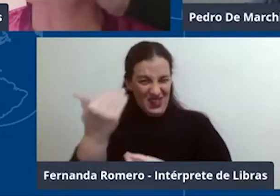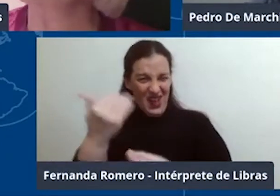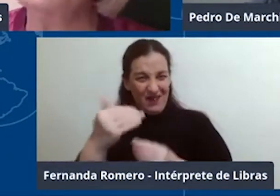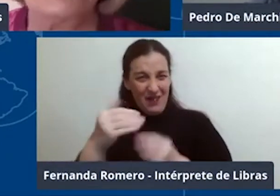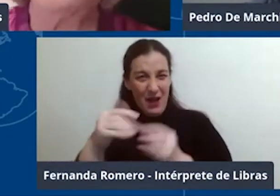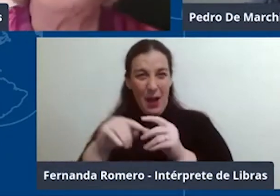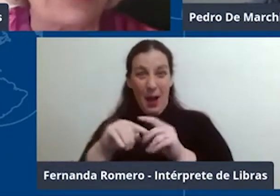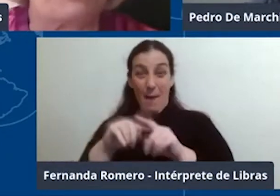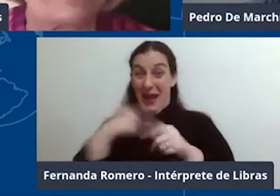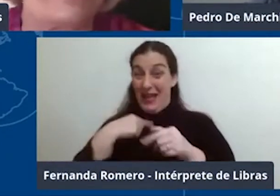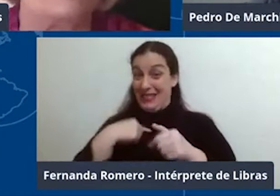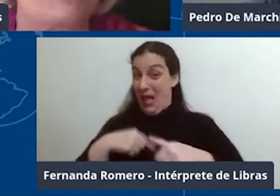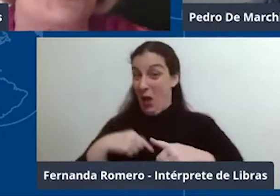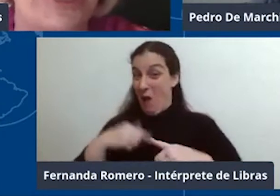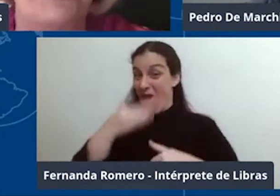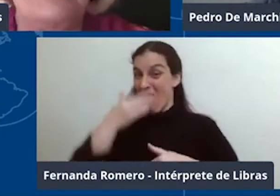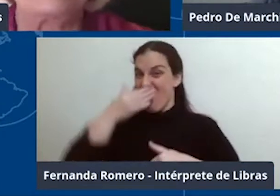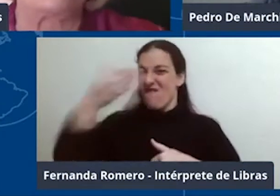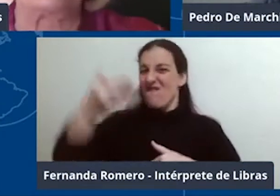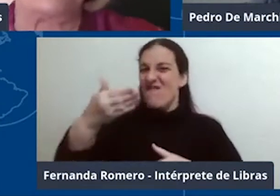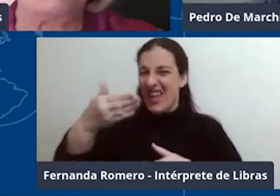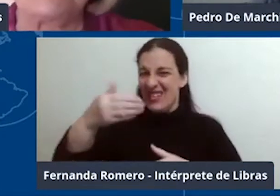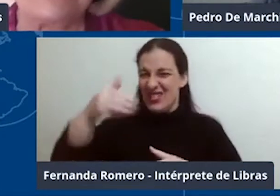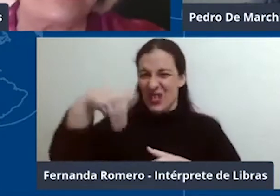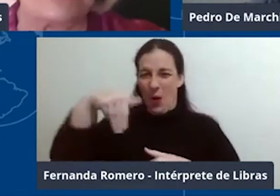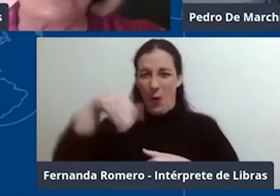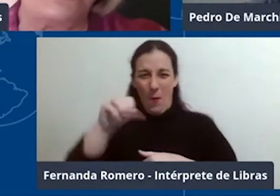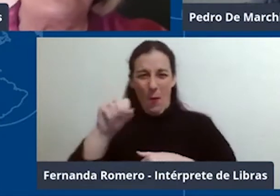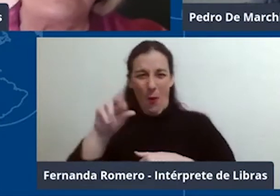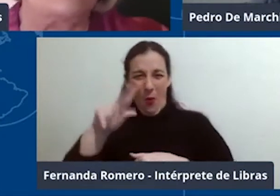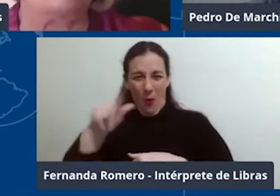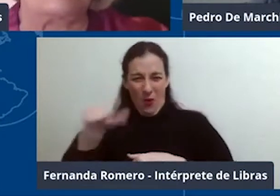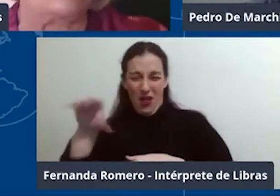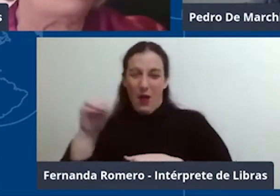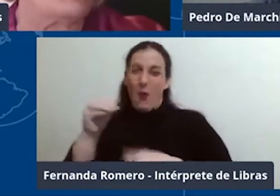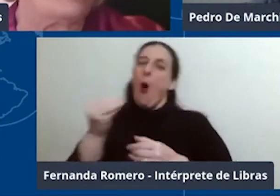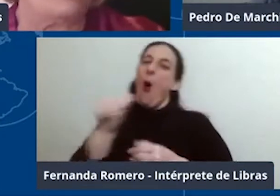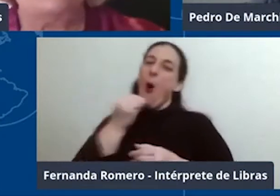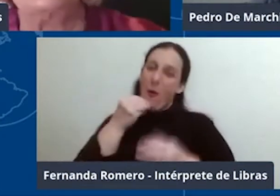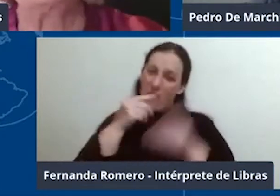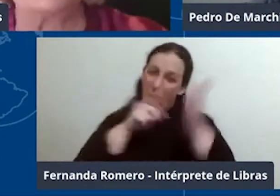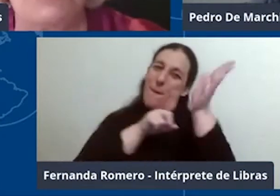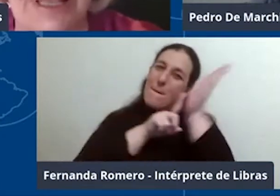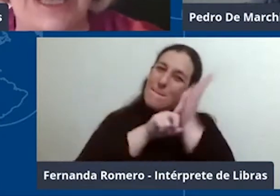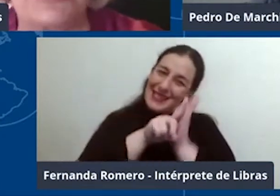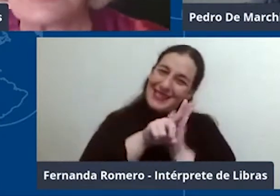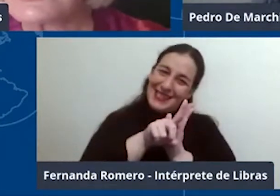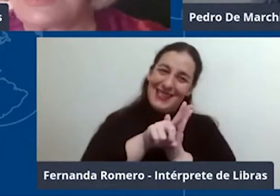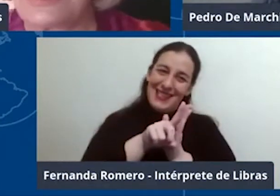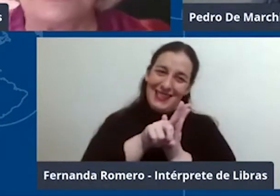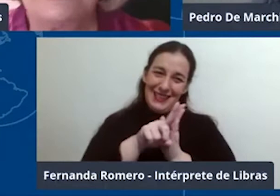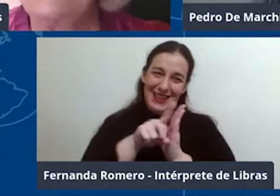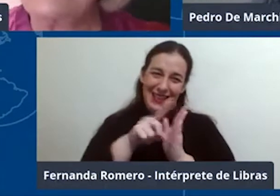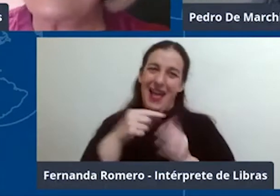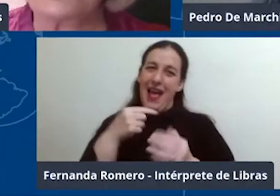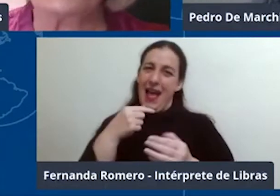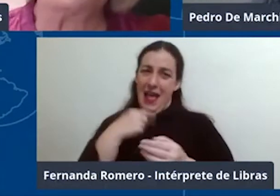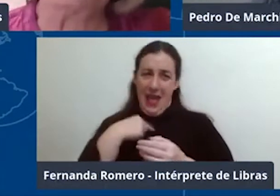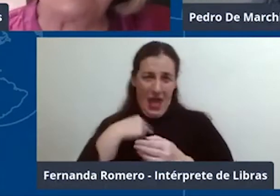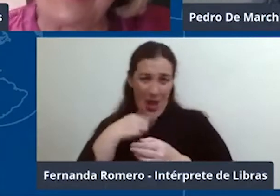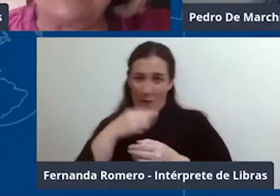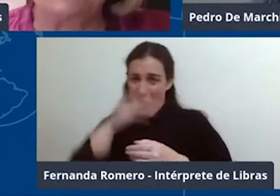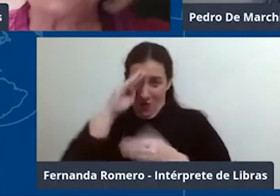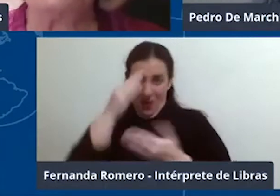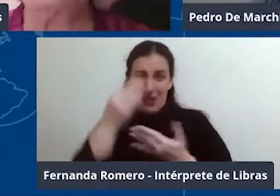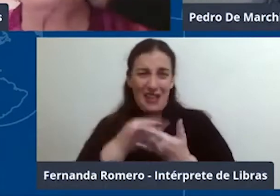na frente do vice-presidente Mourão. Quer dizer, claro, pesquisa, não vou ter a ingenuidade de achar que esse